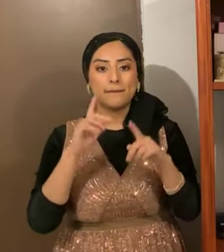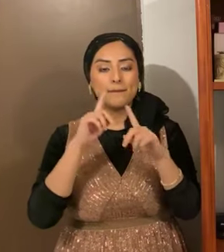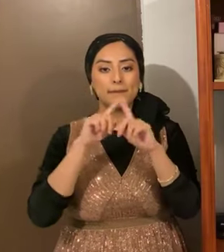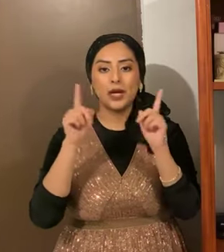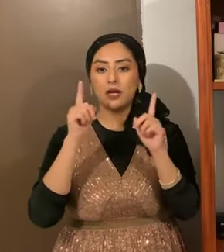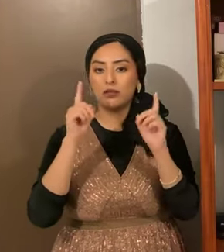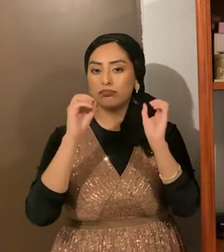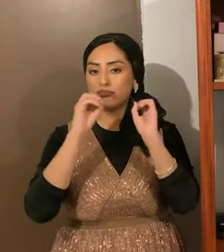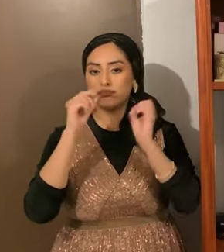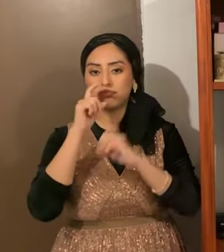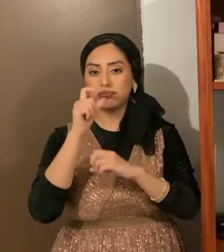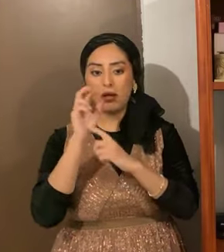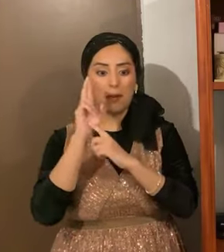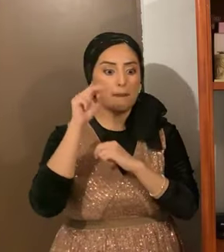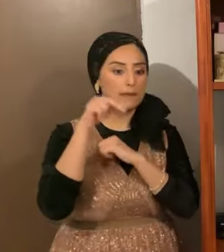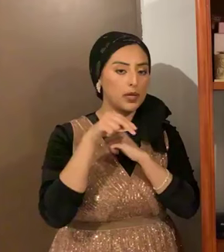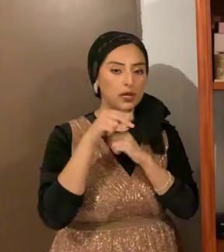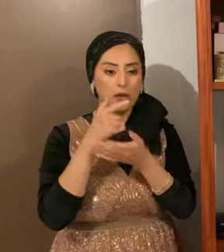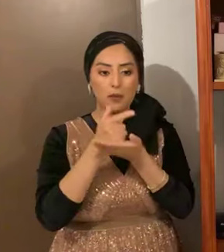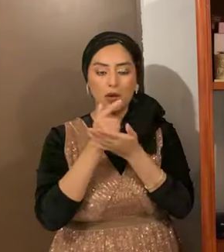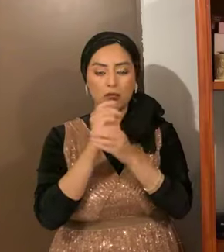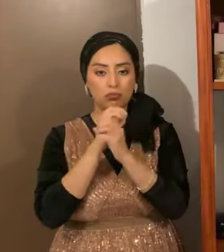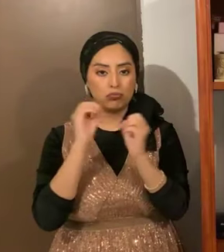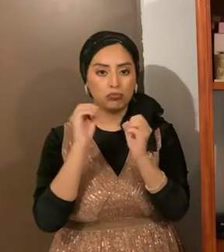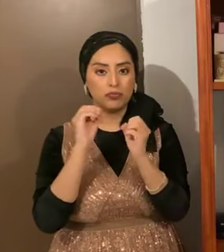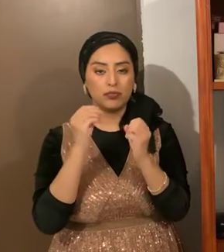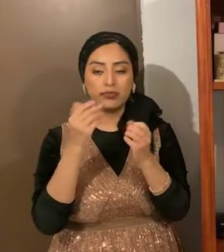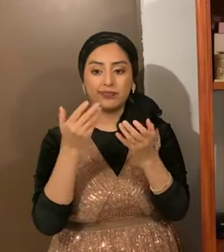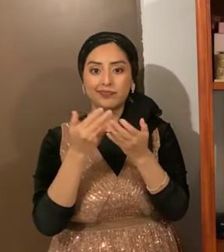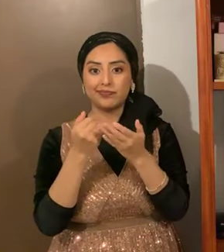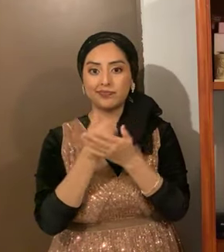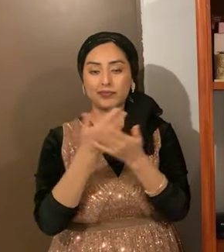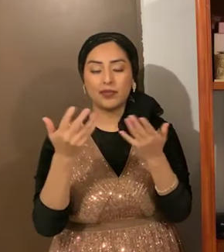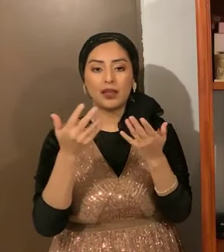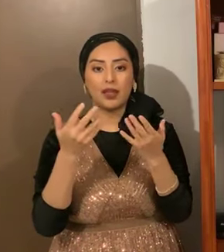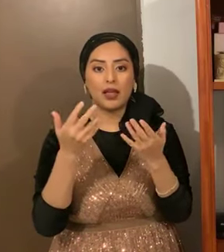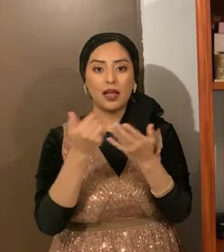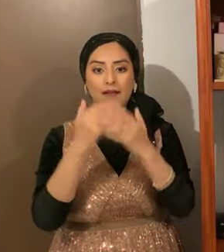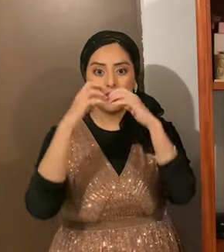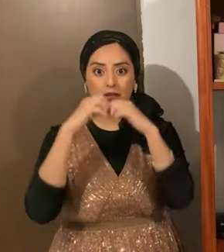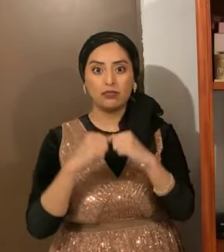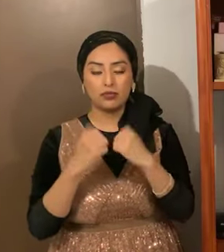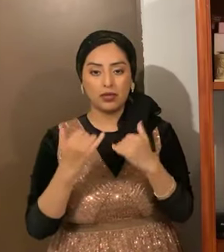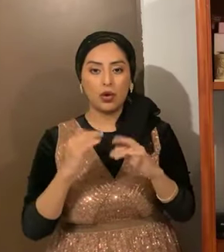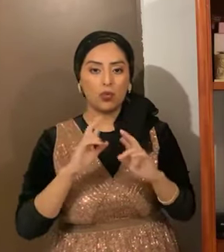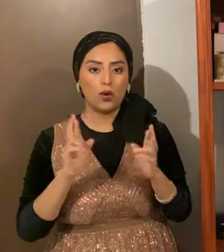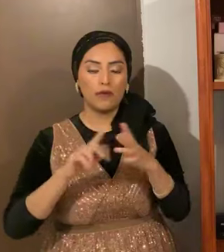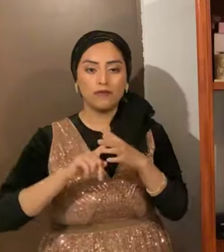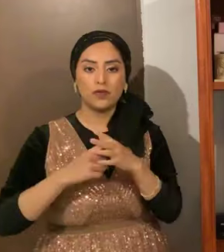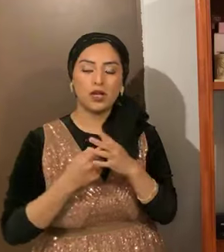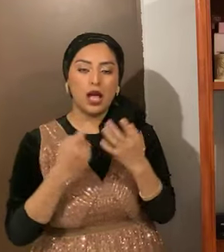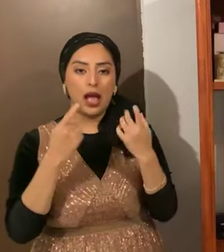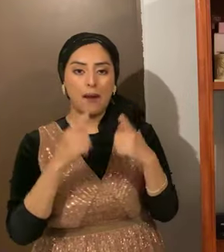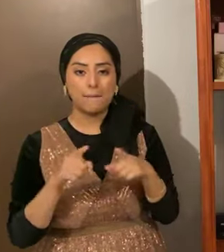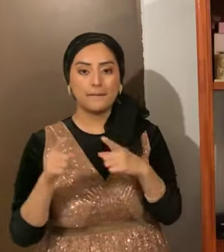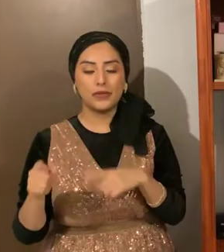sola bala. Y eso puede ser que todo colapse. Ya empezó a suceder eso.